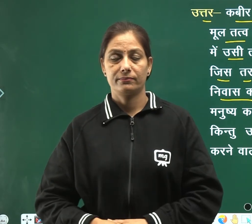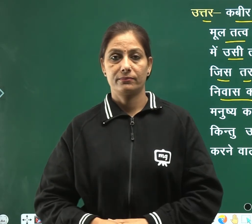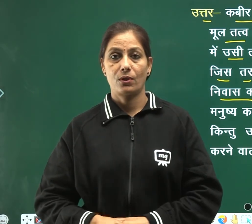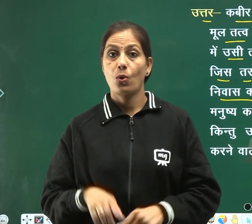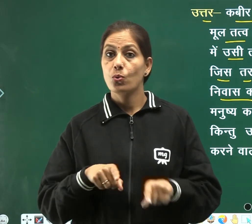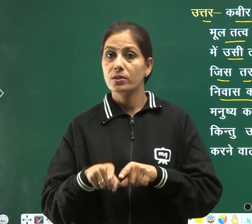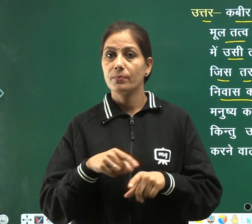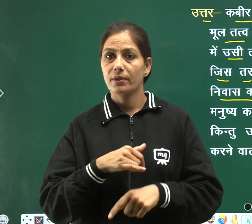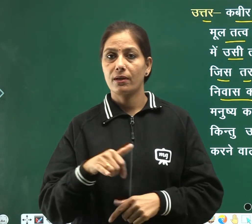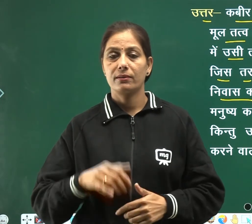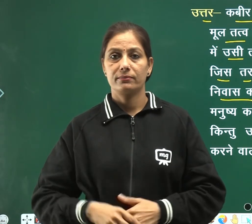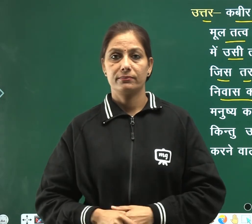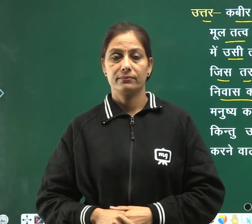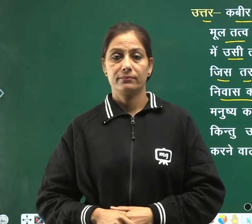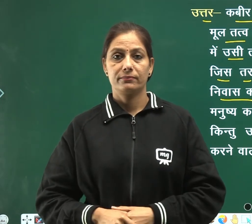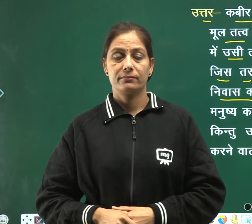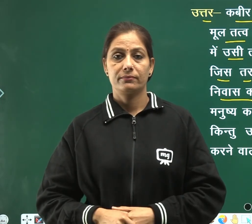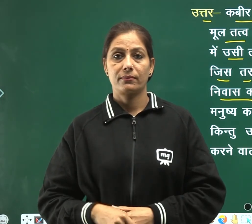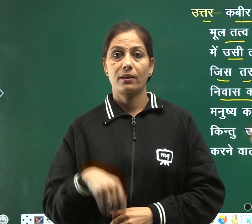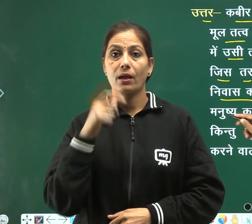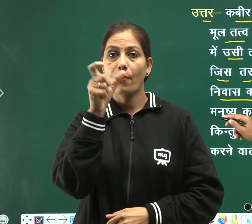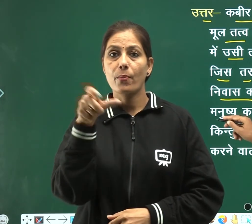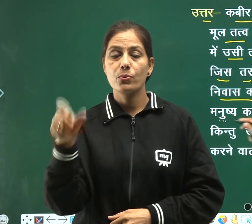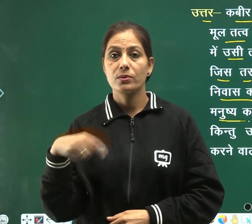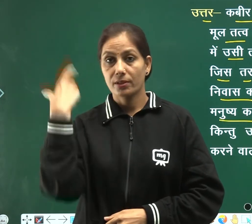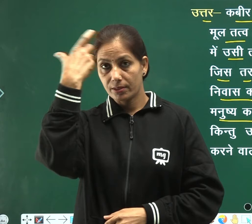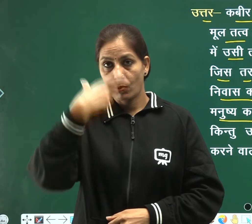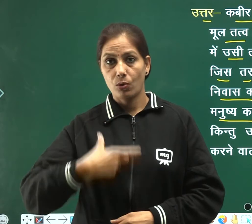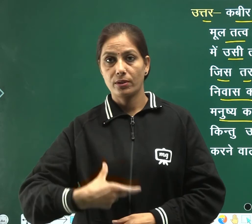उसी प्रकार मनुष्य का शरीर